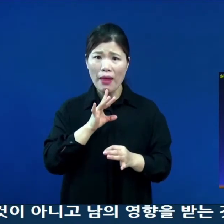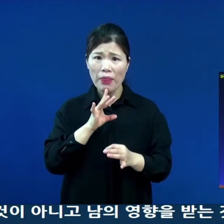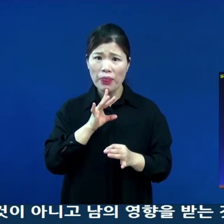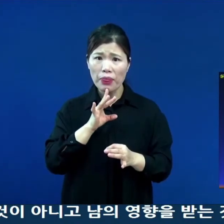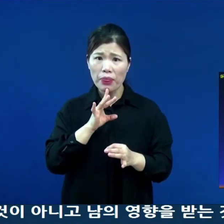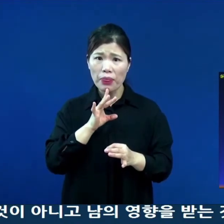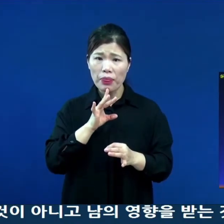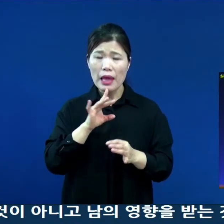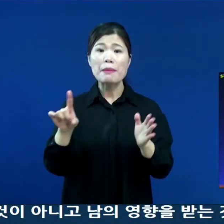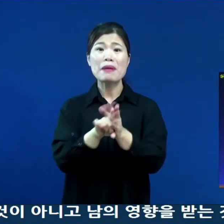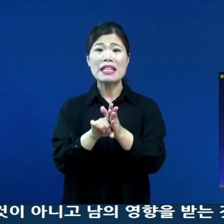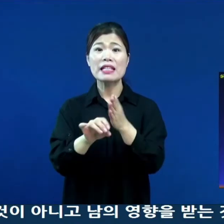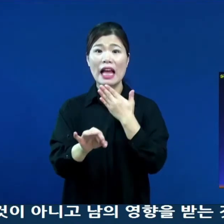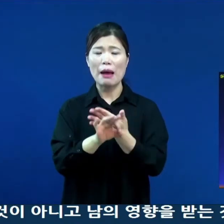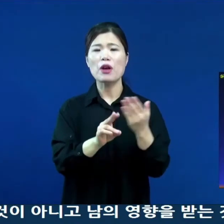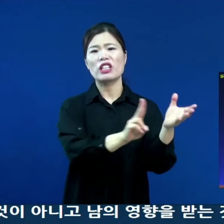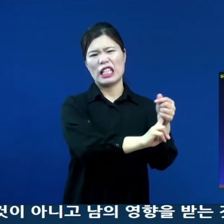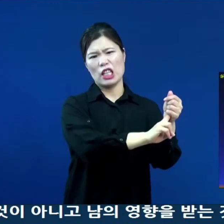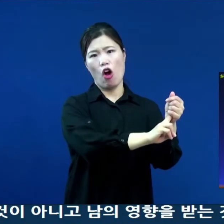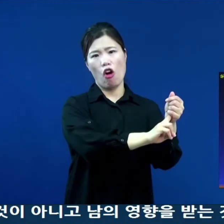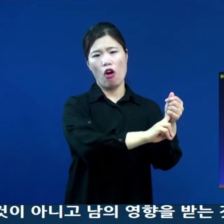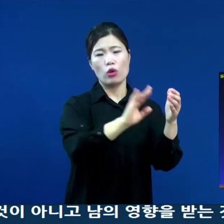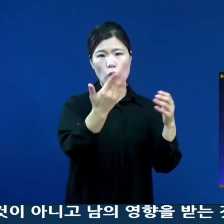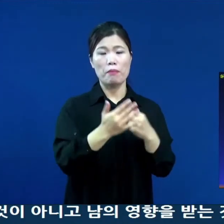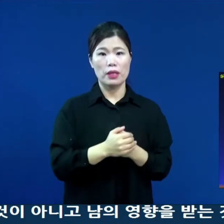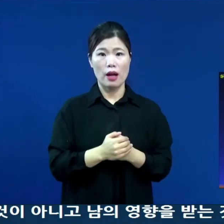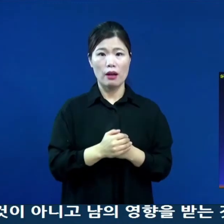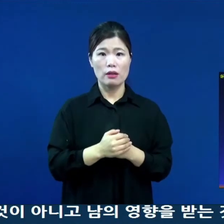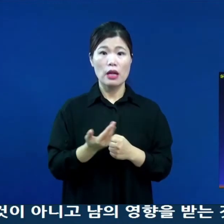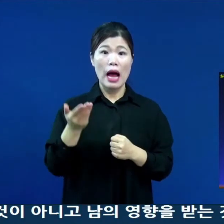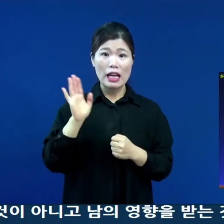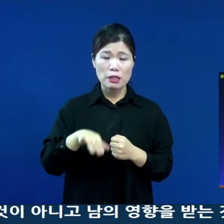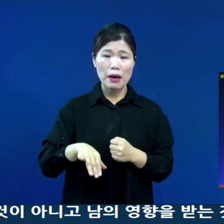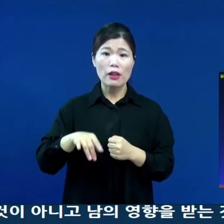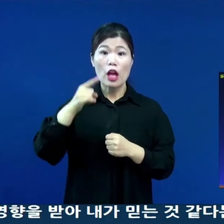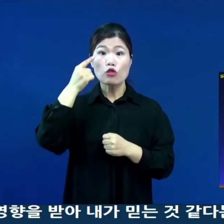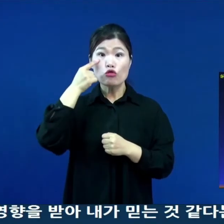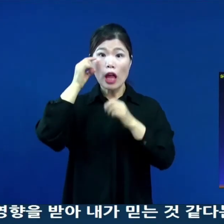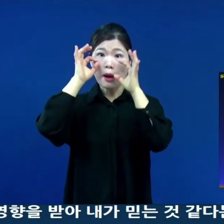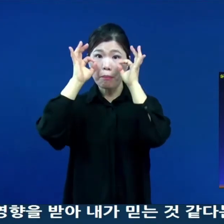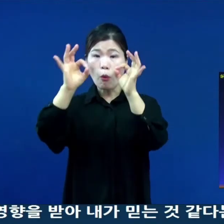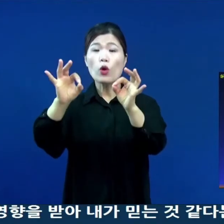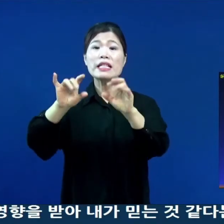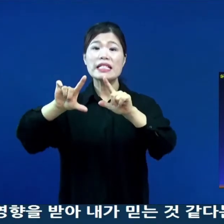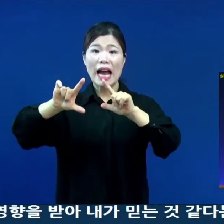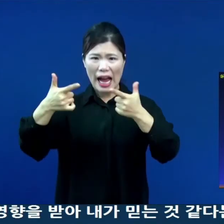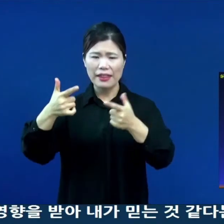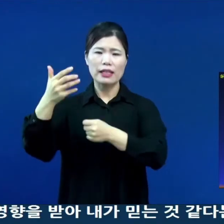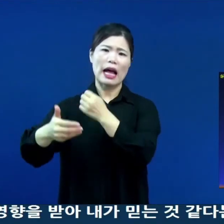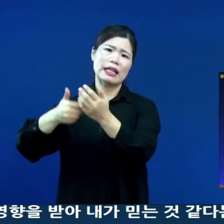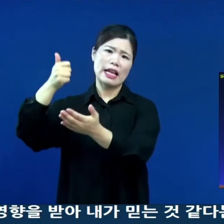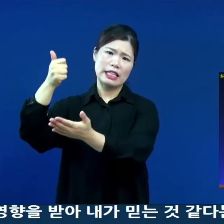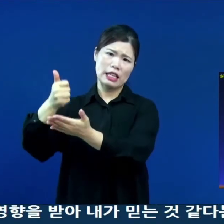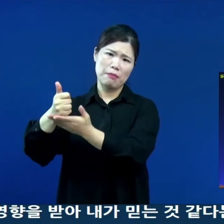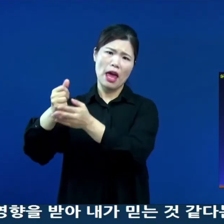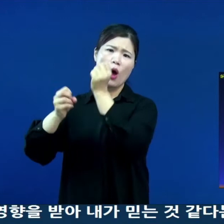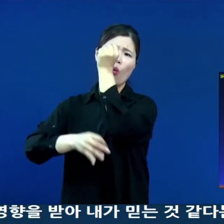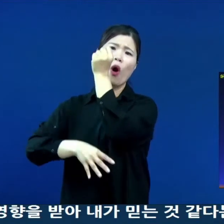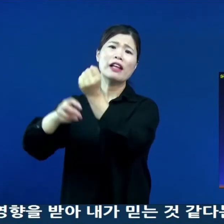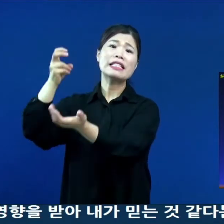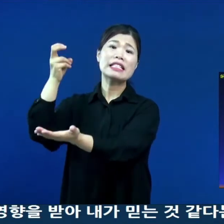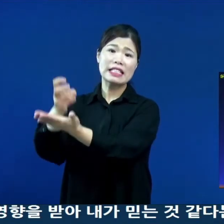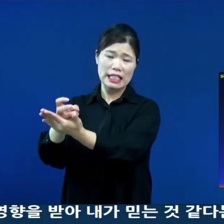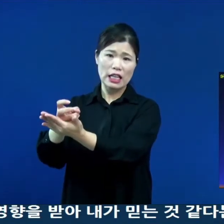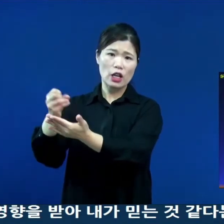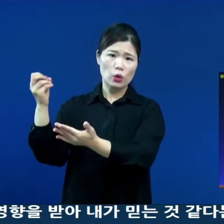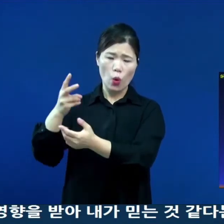거랑 비슷한 거예요. 눈에 보이지 아니하는 하나님의 원칙, 하나님의 마음, 하나님이